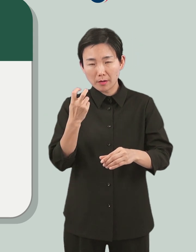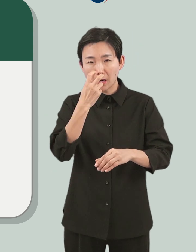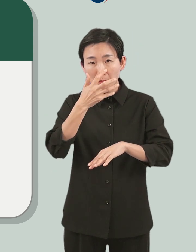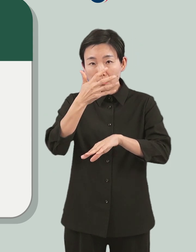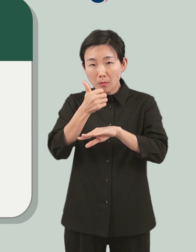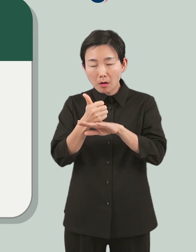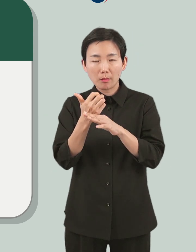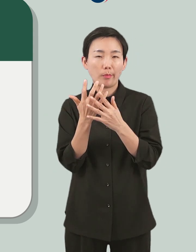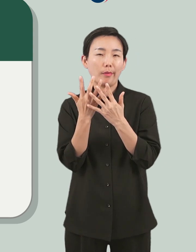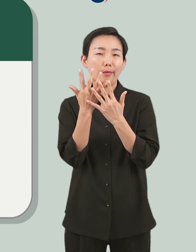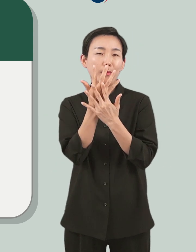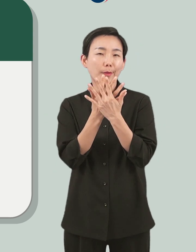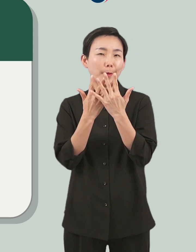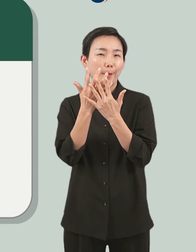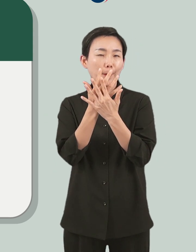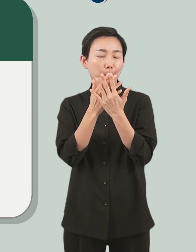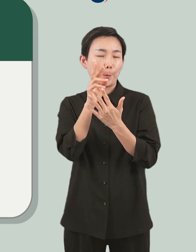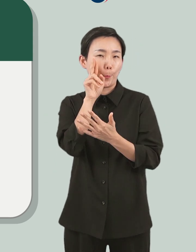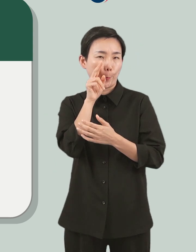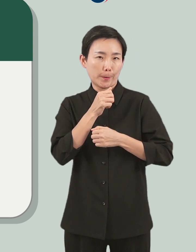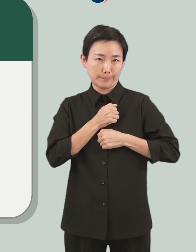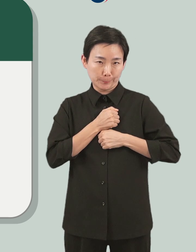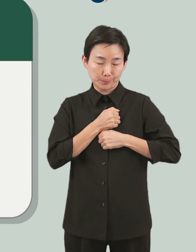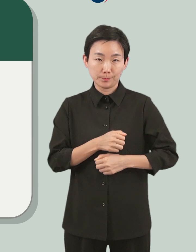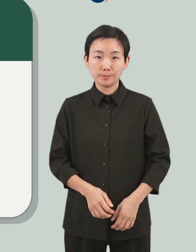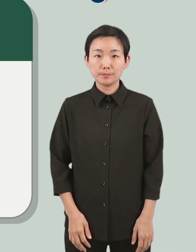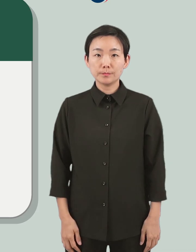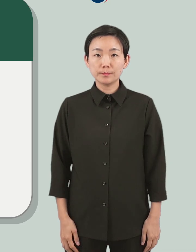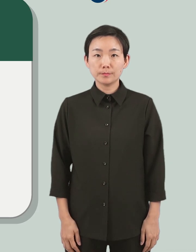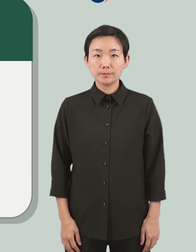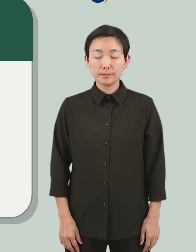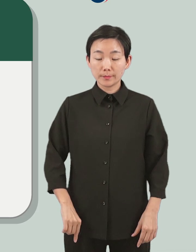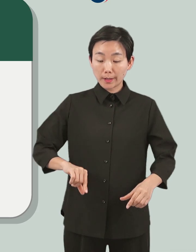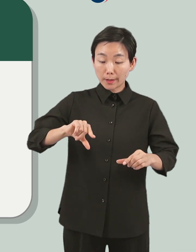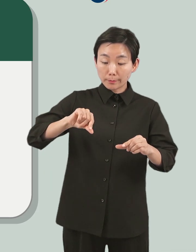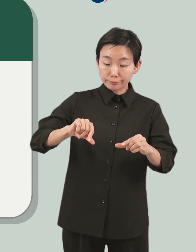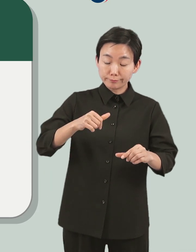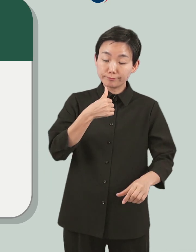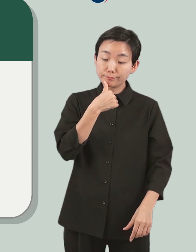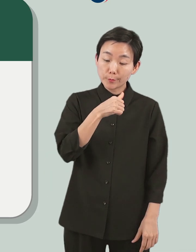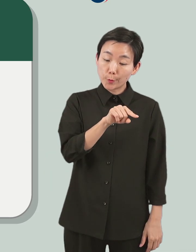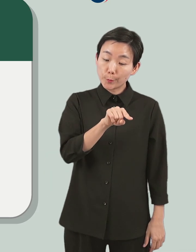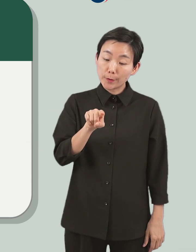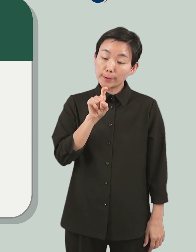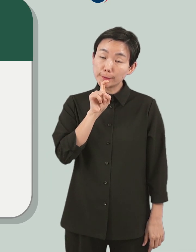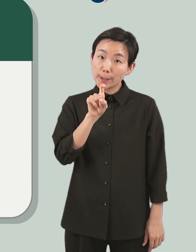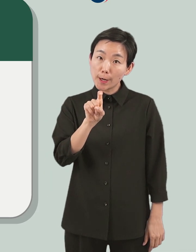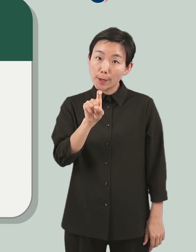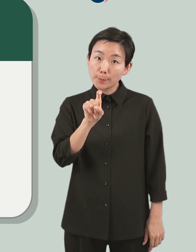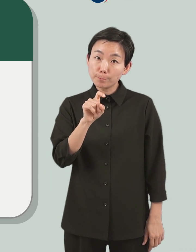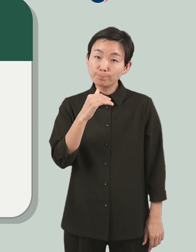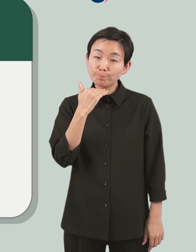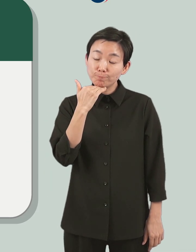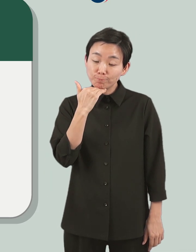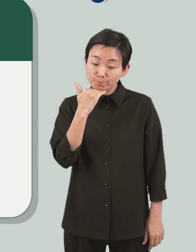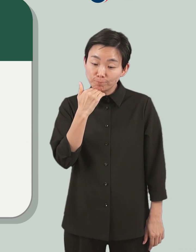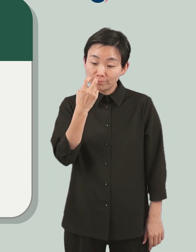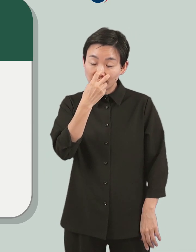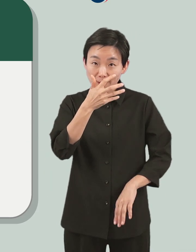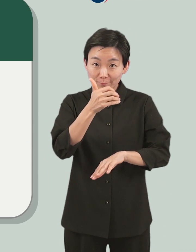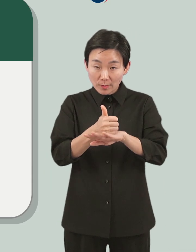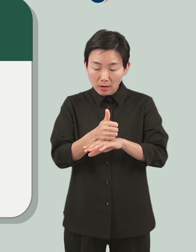눌러 2방울을 떨어뜨립니다. 검체 혼합액이 2방울보다 많거나 적으면 검사 결과에 영향을 줄 수